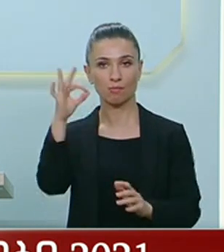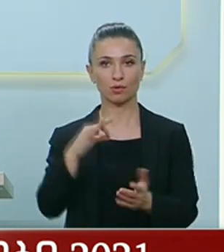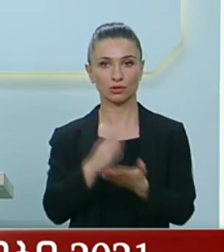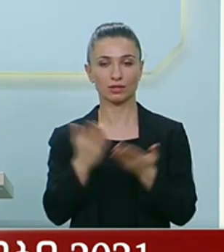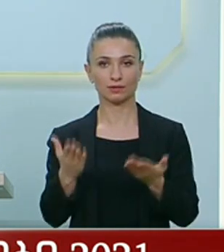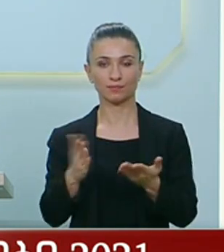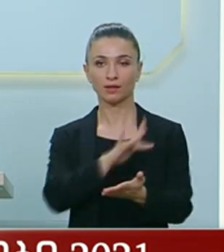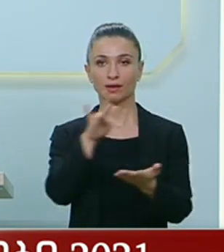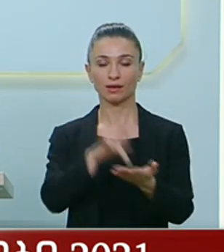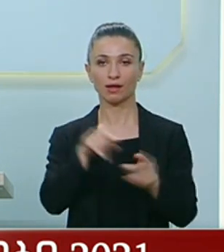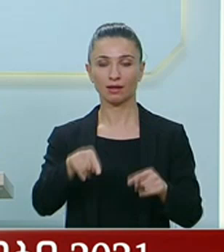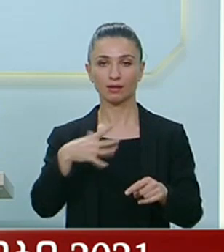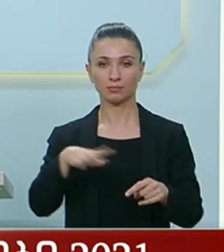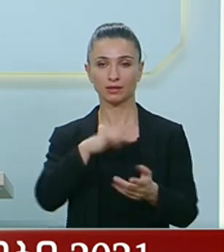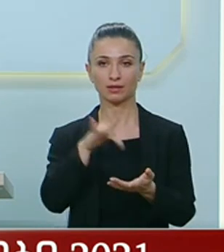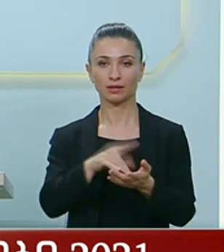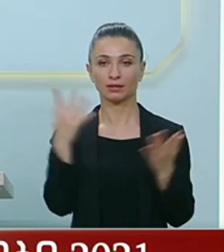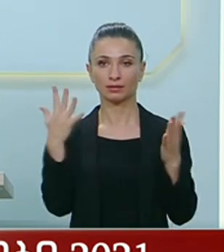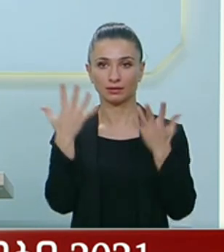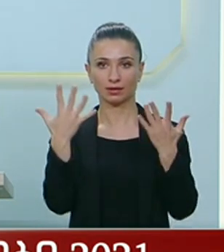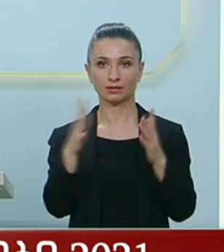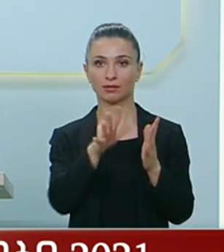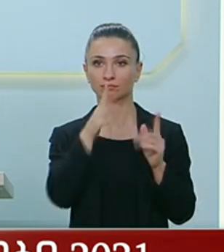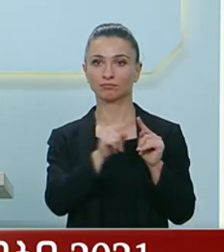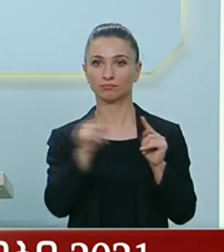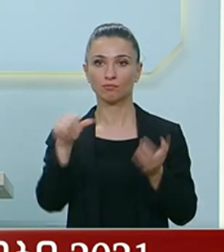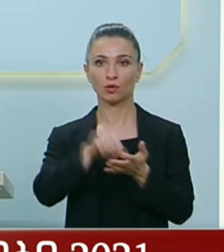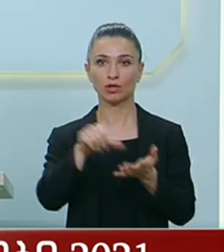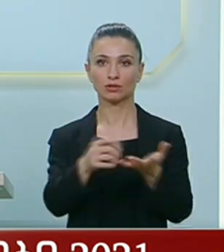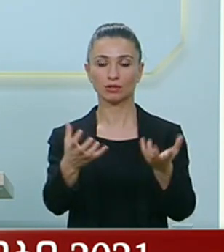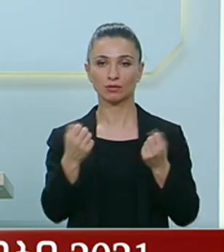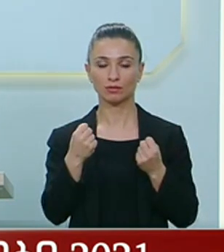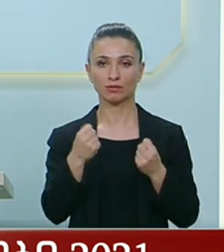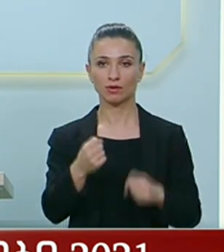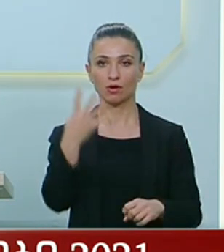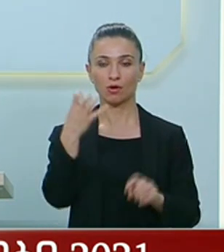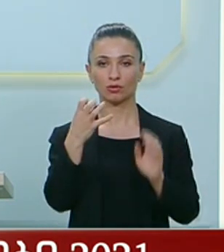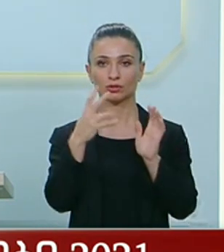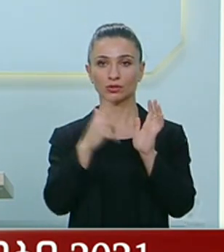49.9%-ია. დედაქალაქში კენჭისყრაში დღის განმავლობაში მონაწილეობა მიიღო